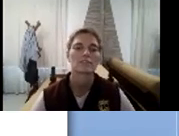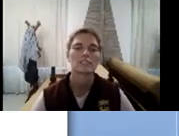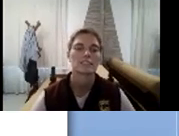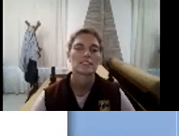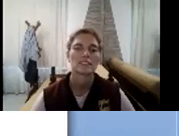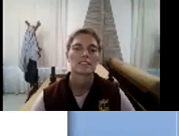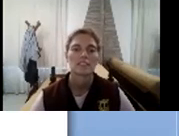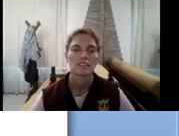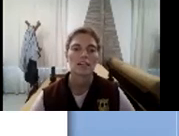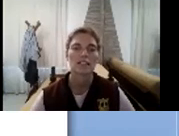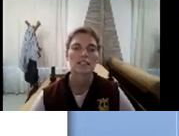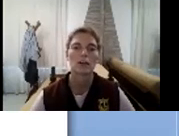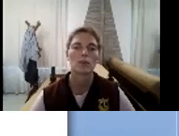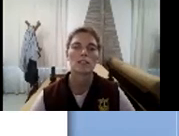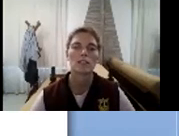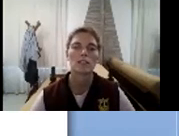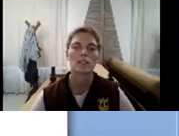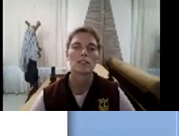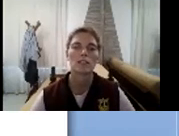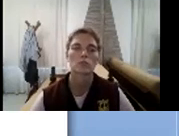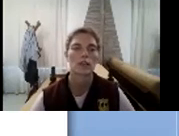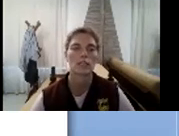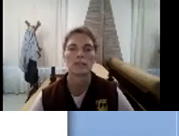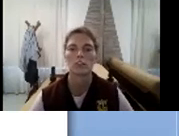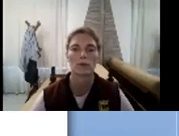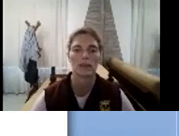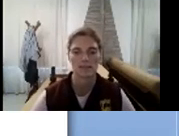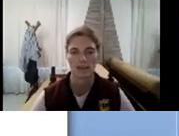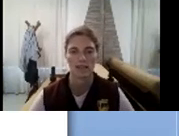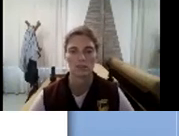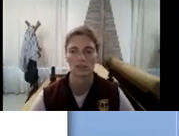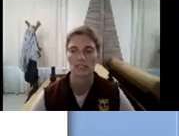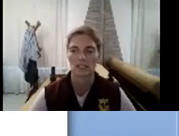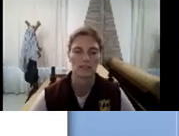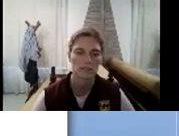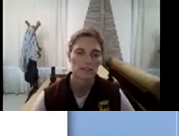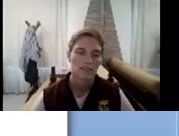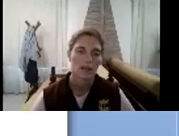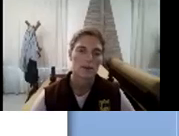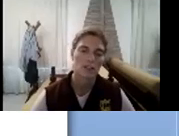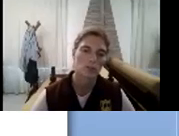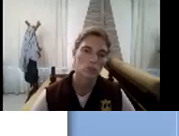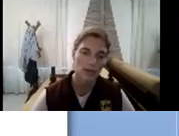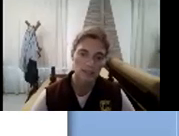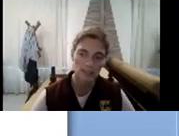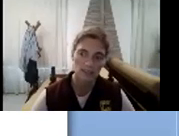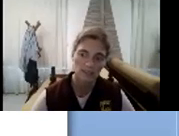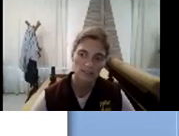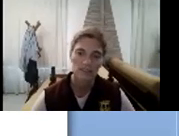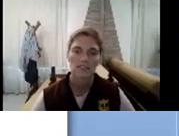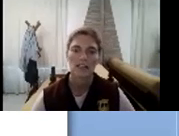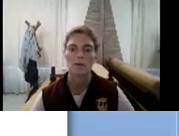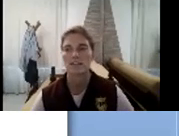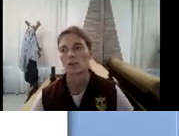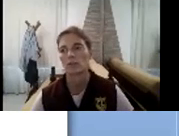sí. Y acá Ay, estaba mira qué comiendo linda. su alimento balanceado, Muy que bien. a veces Claro, porque comemos mate,